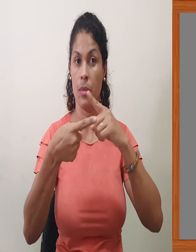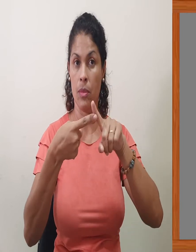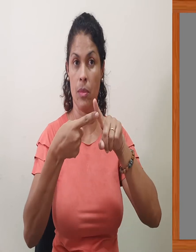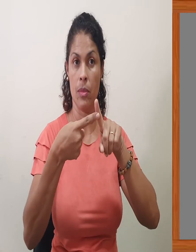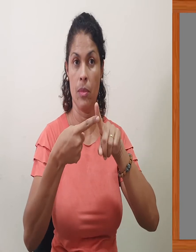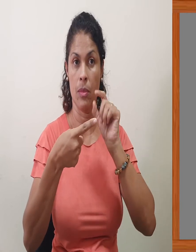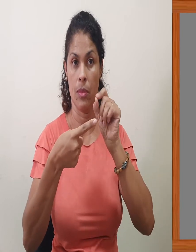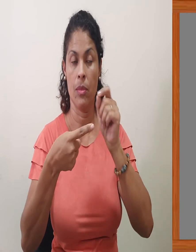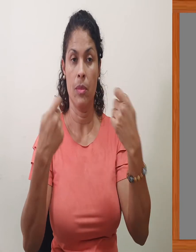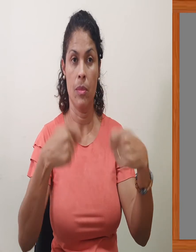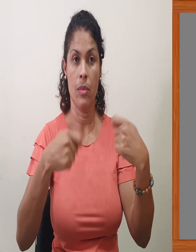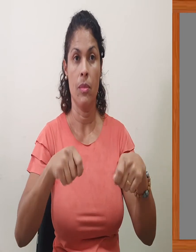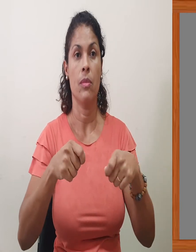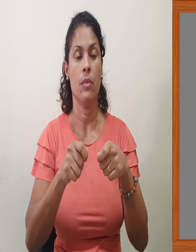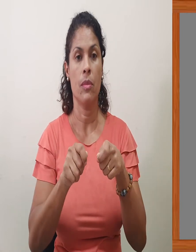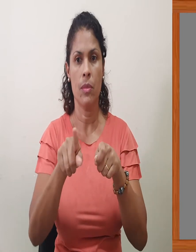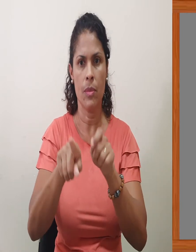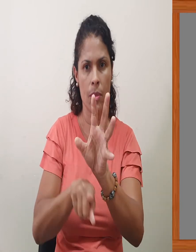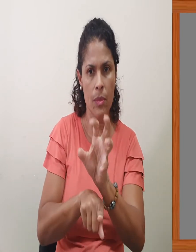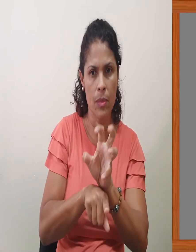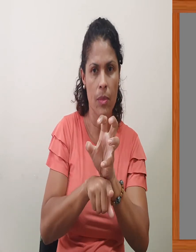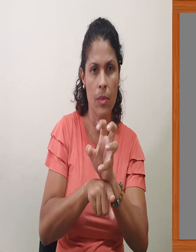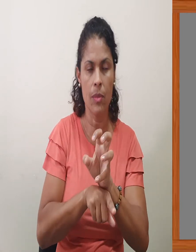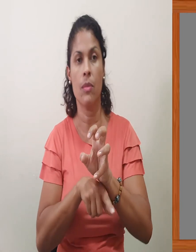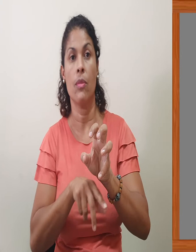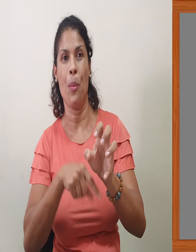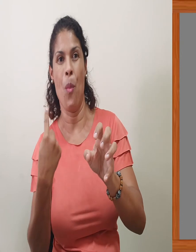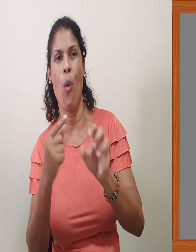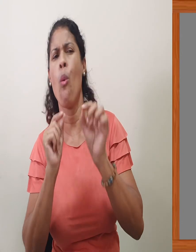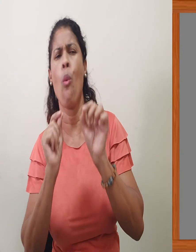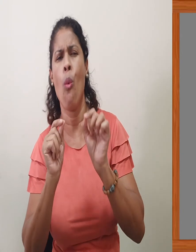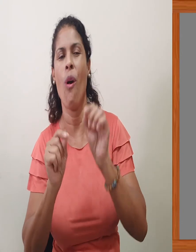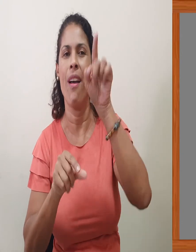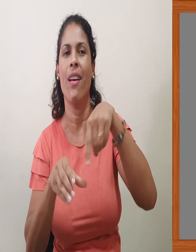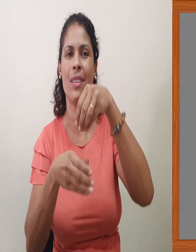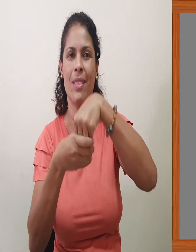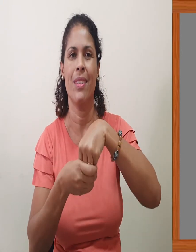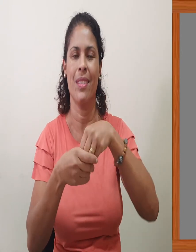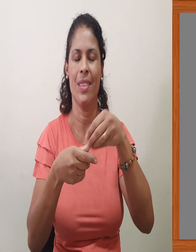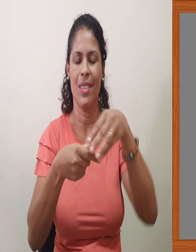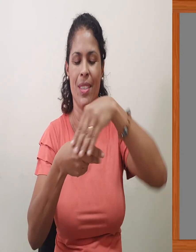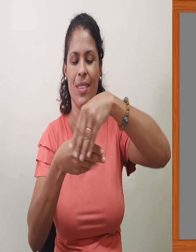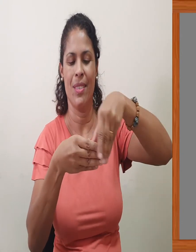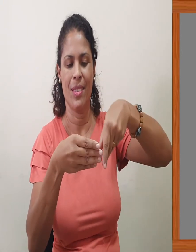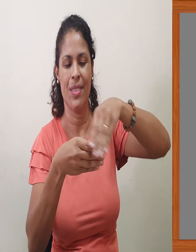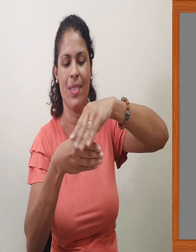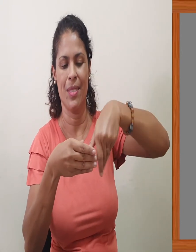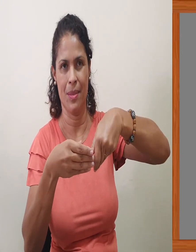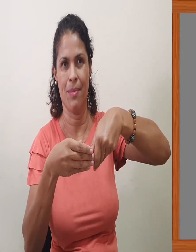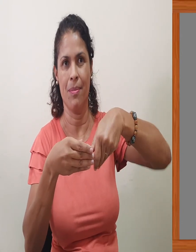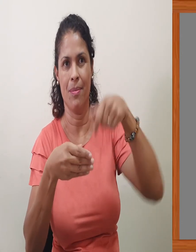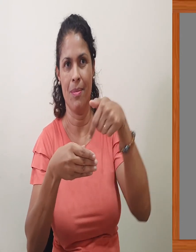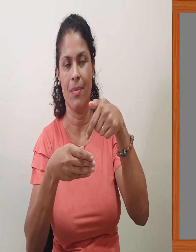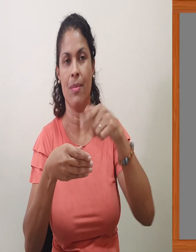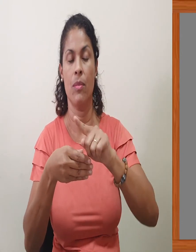A ativação da apoptose compreende dois mecanismos diferentes e complementares. Um mecanismo é